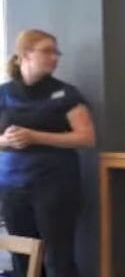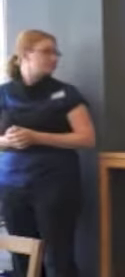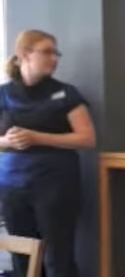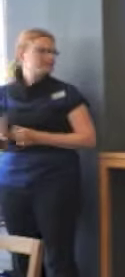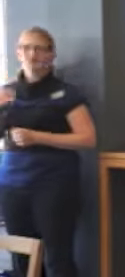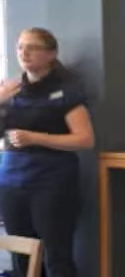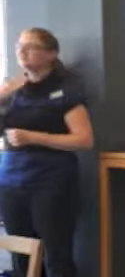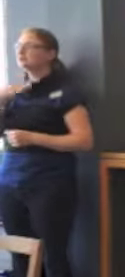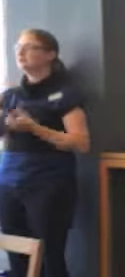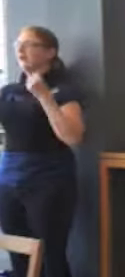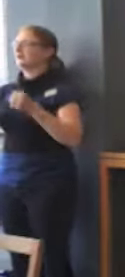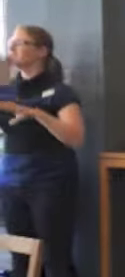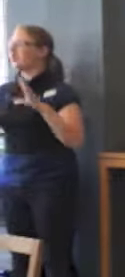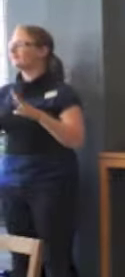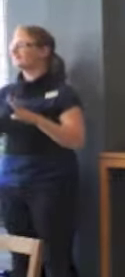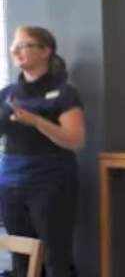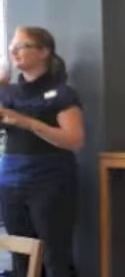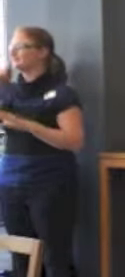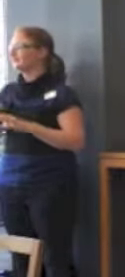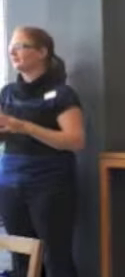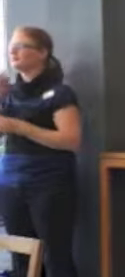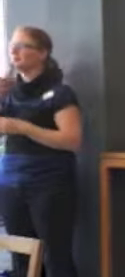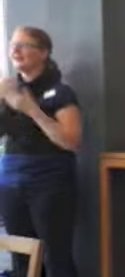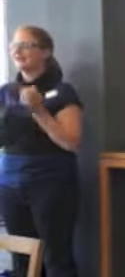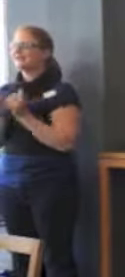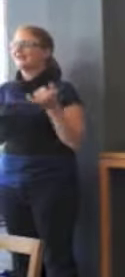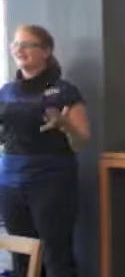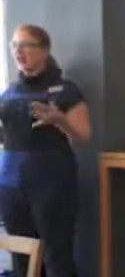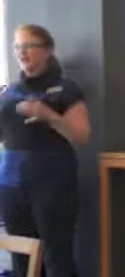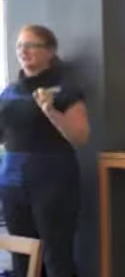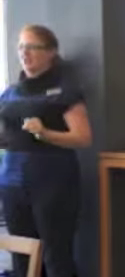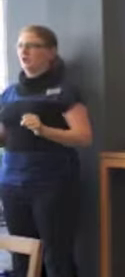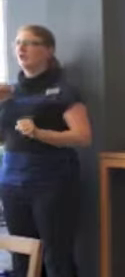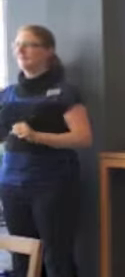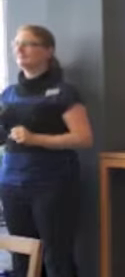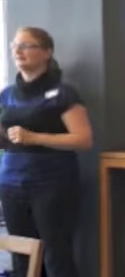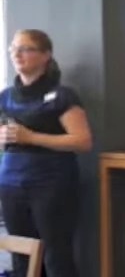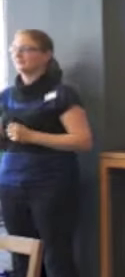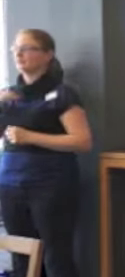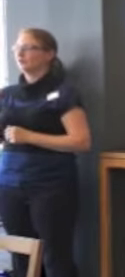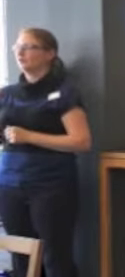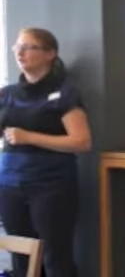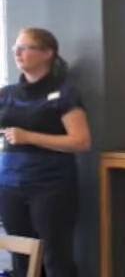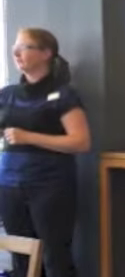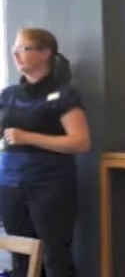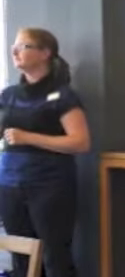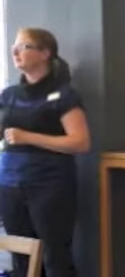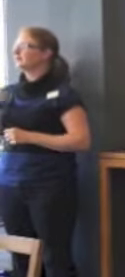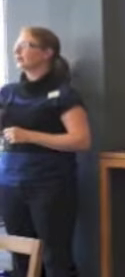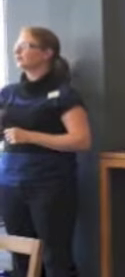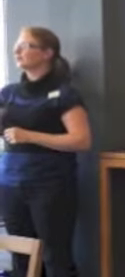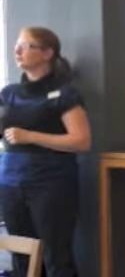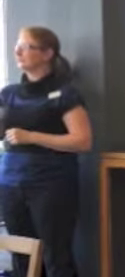har så stark röst, jag brukar inte behöva mikrofon. Men idag så ska jag försöka hejda mig. Jag heter alltså Yvonne von Friedrichs, jag är docent